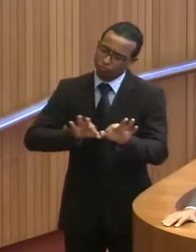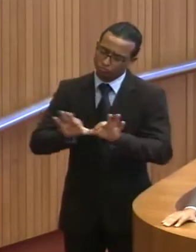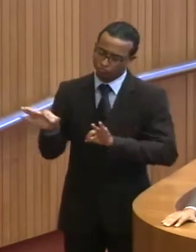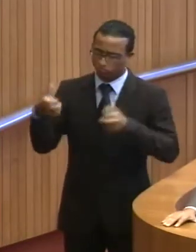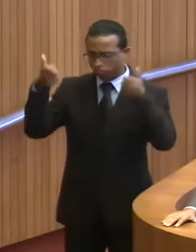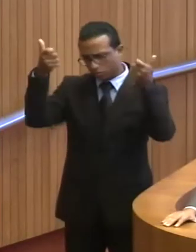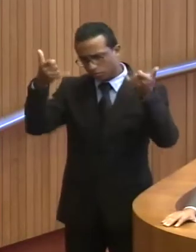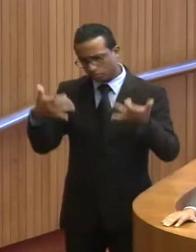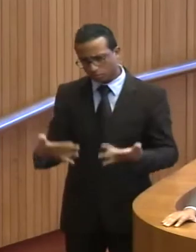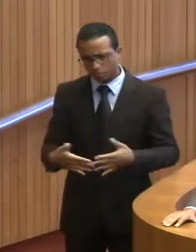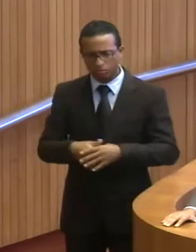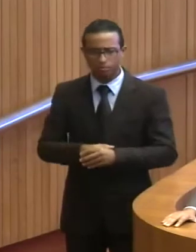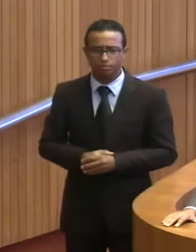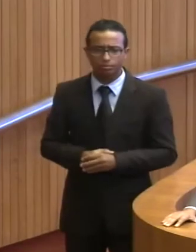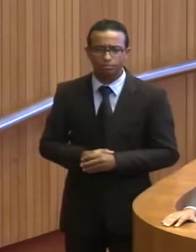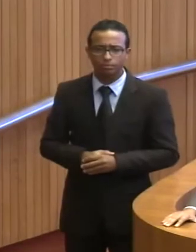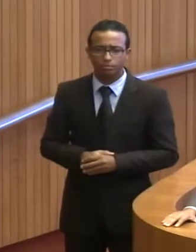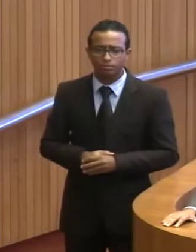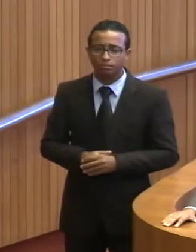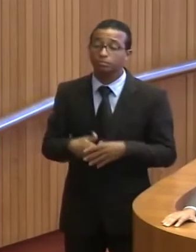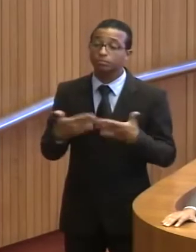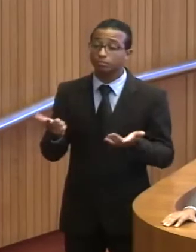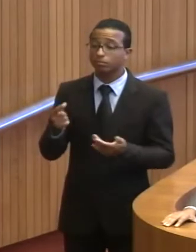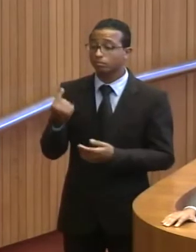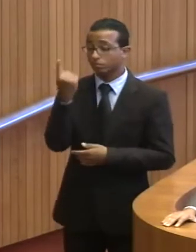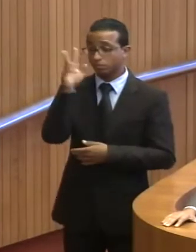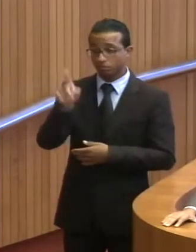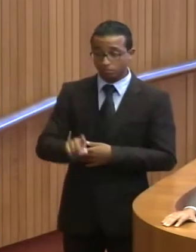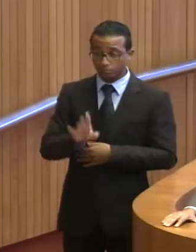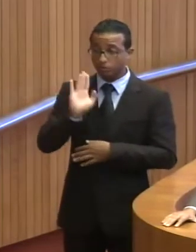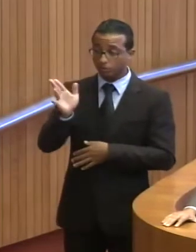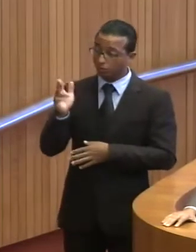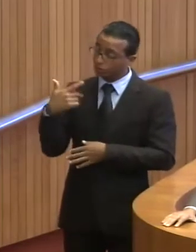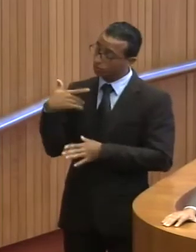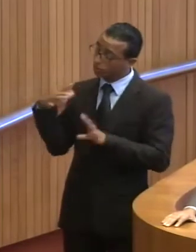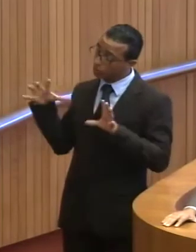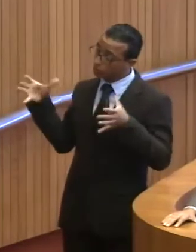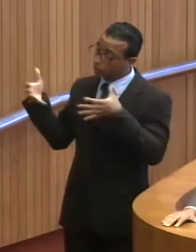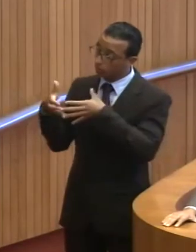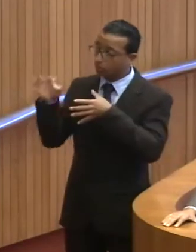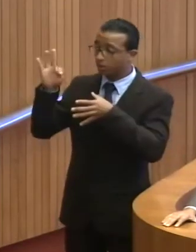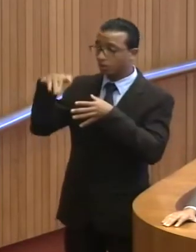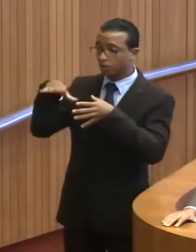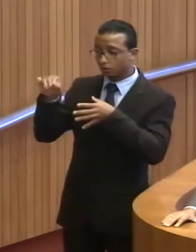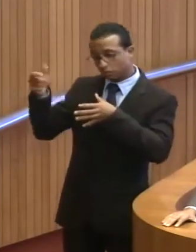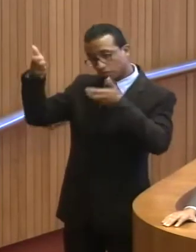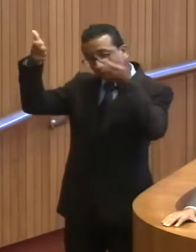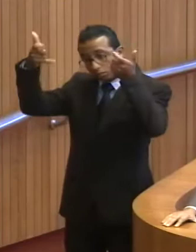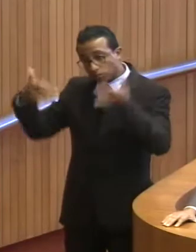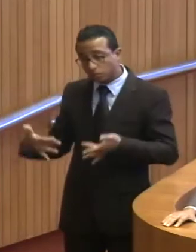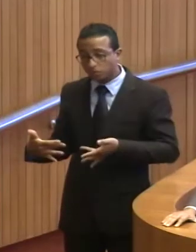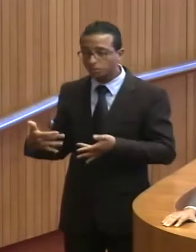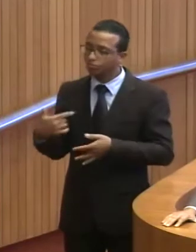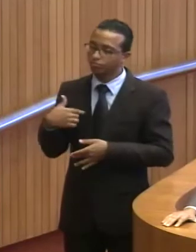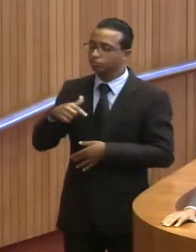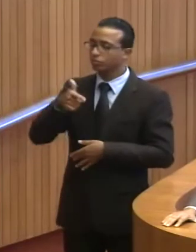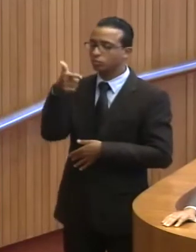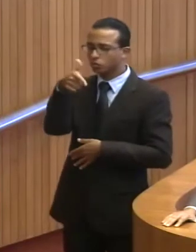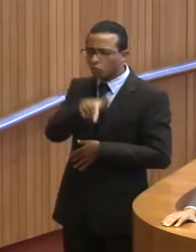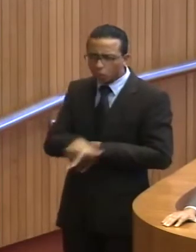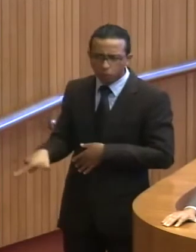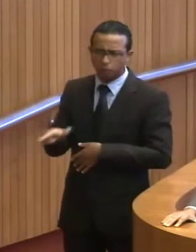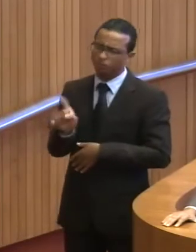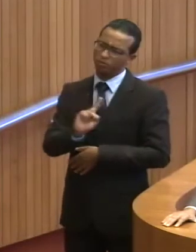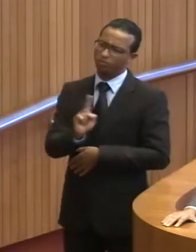devidamente esclarecida. Com efeito, uma vez que o entendimento da unidade técnica justificou a não renovação